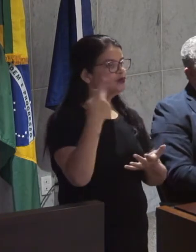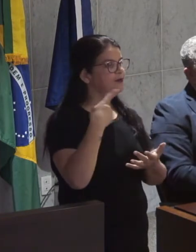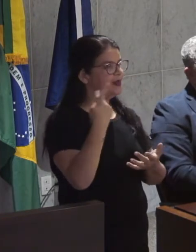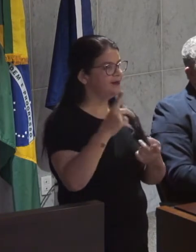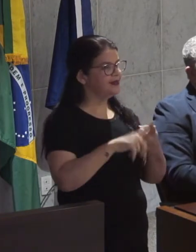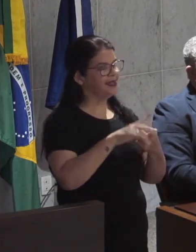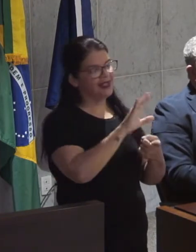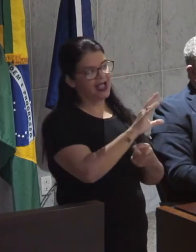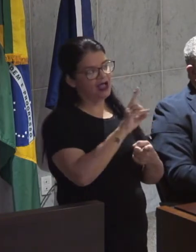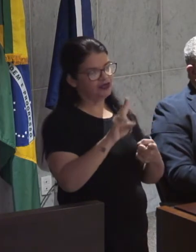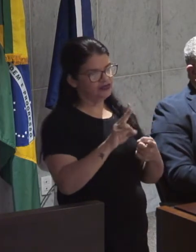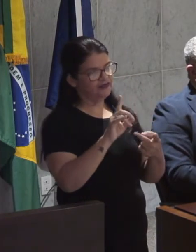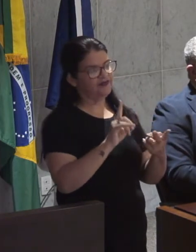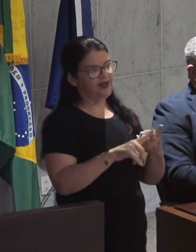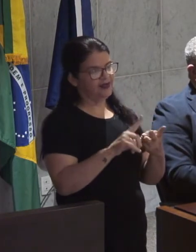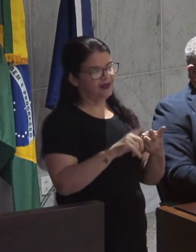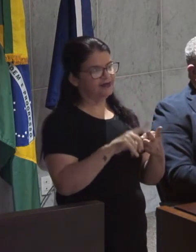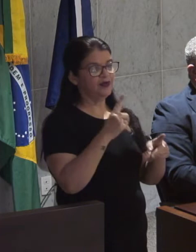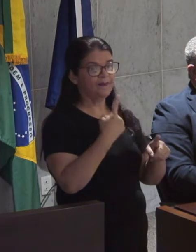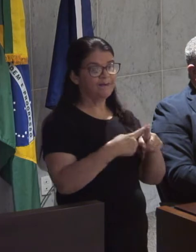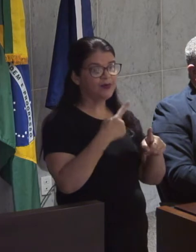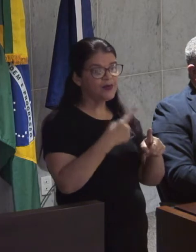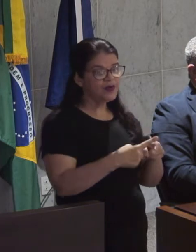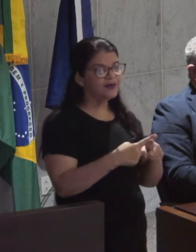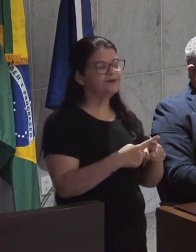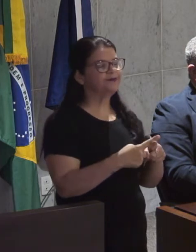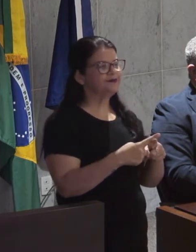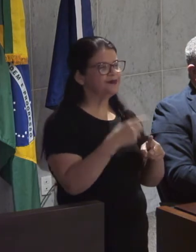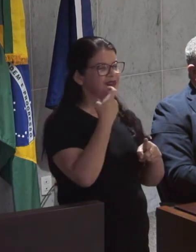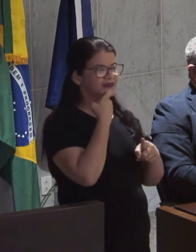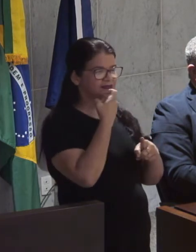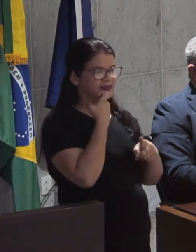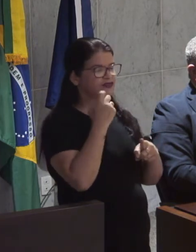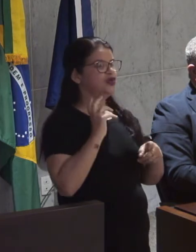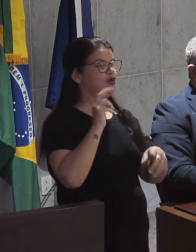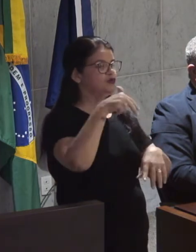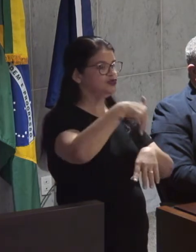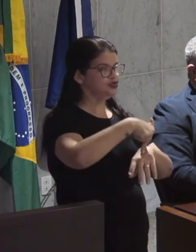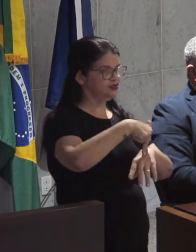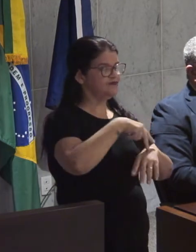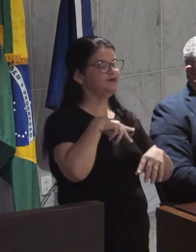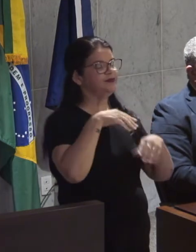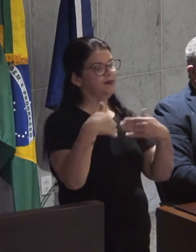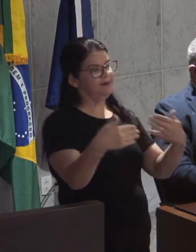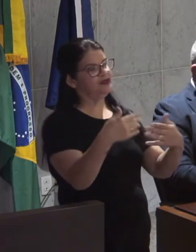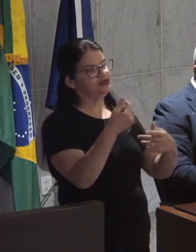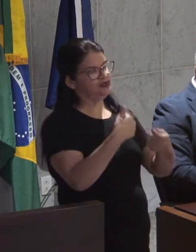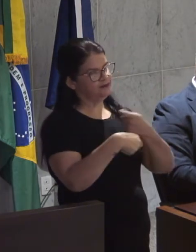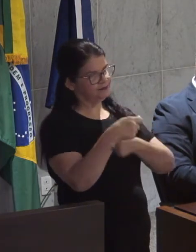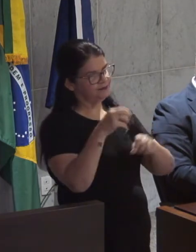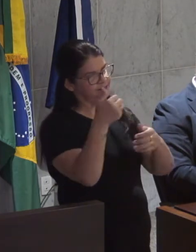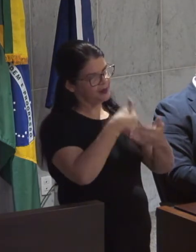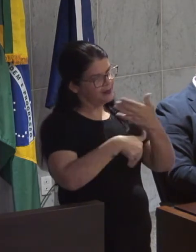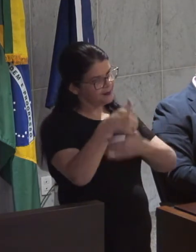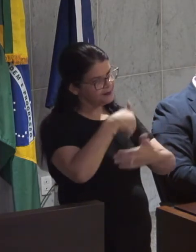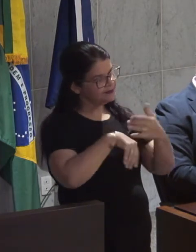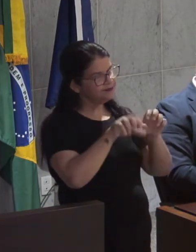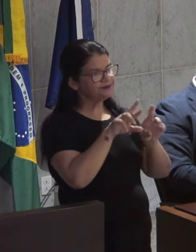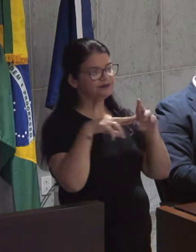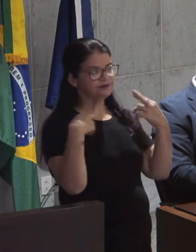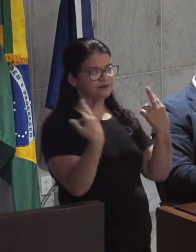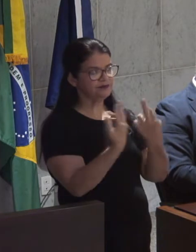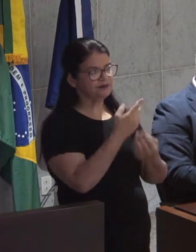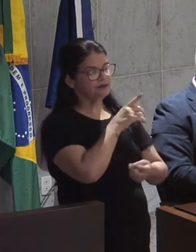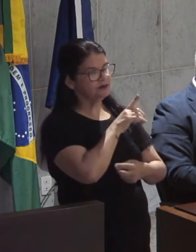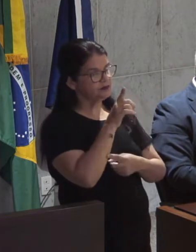inclusive o Carlos Vera, porque sexta-feira eu estive no Ministério da Economia participando da reunião lá com